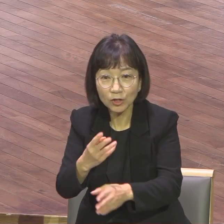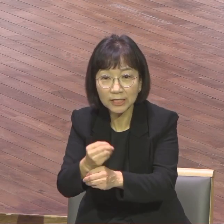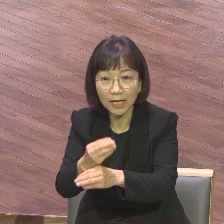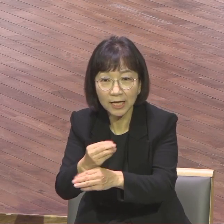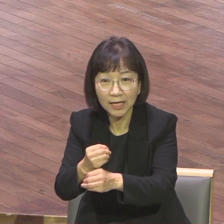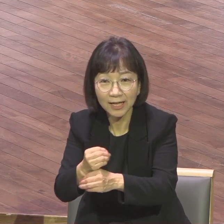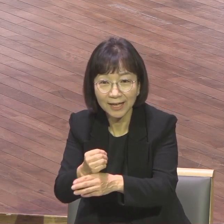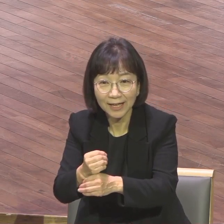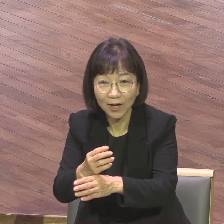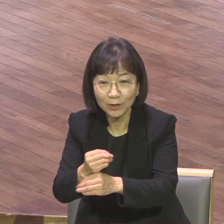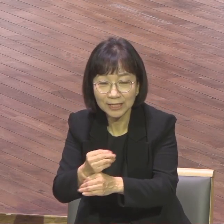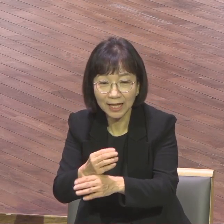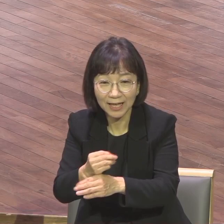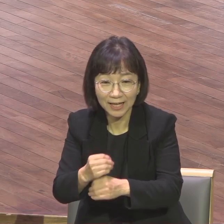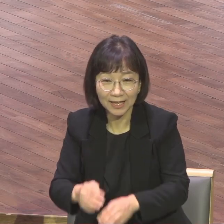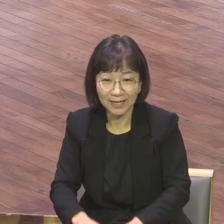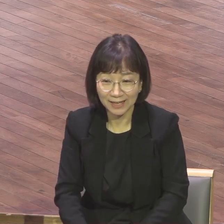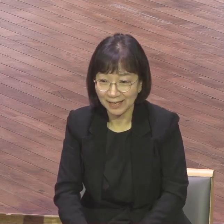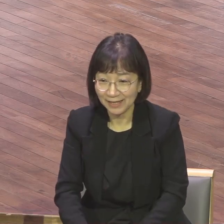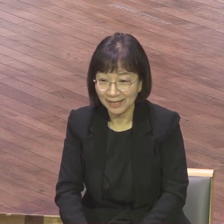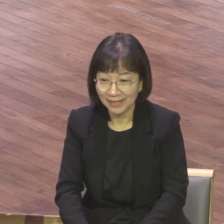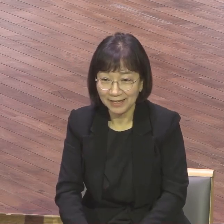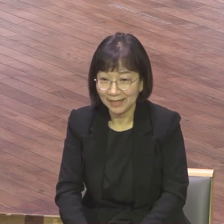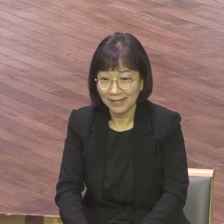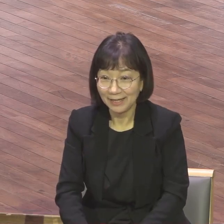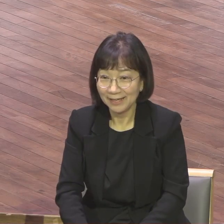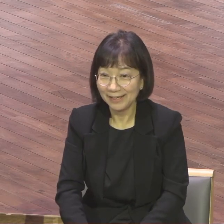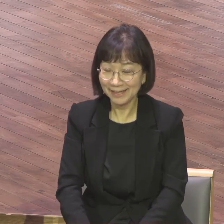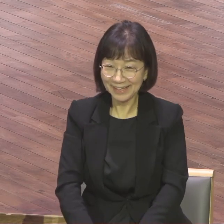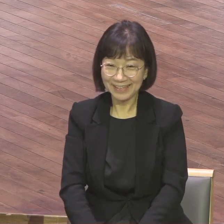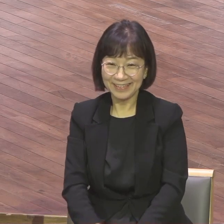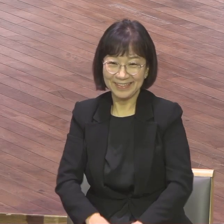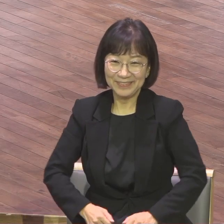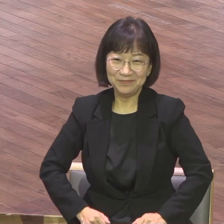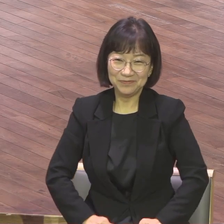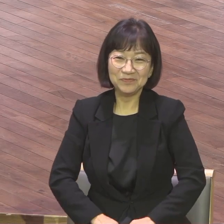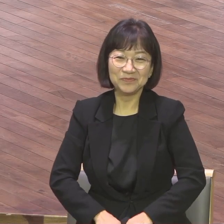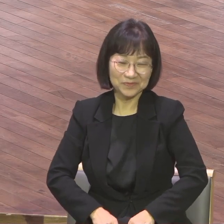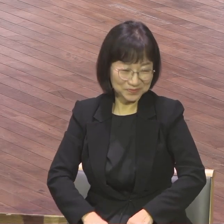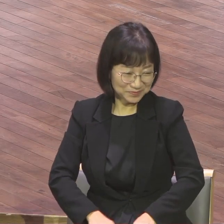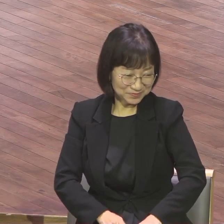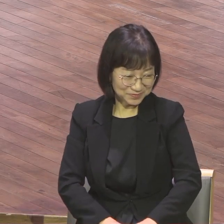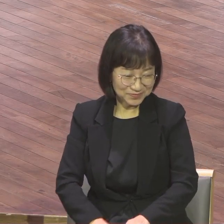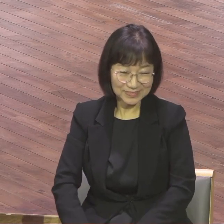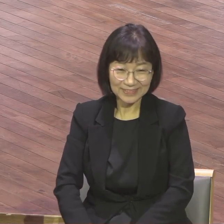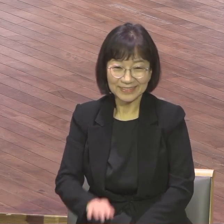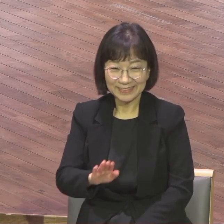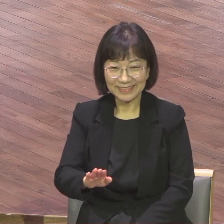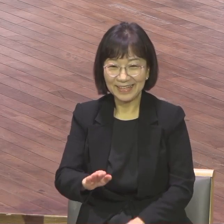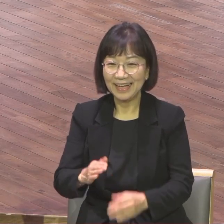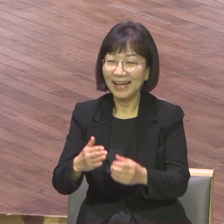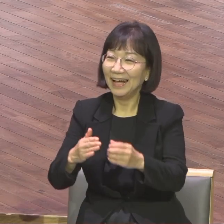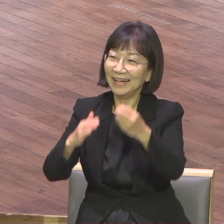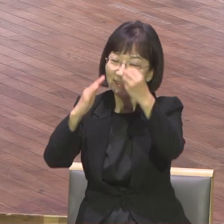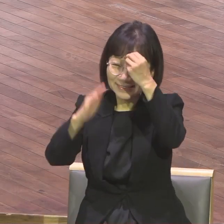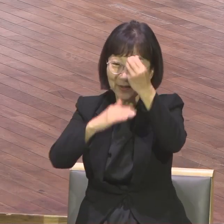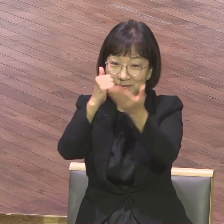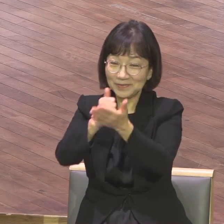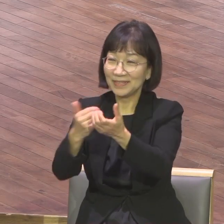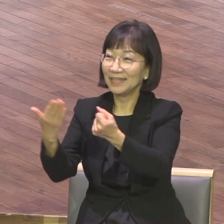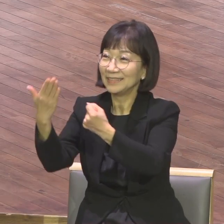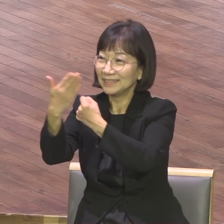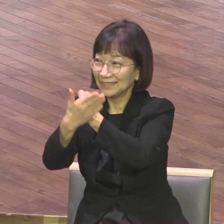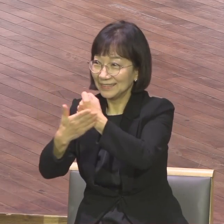자, 여러분들이 이 감사라는 것이요, 이 성도가요, 은혜를 받아야 감사가 나옵니다. 은혜를